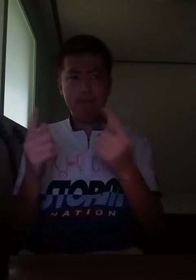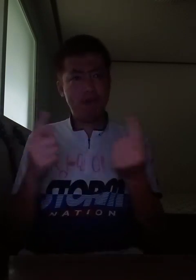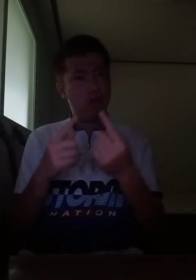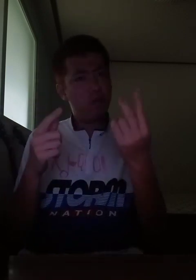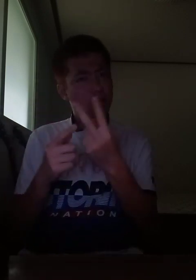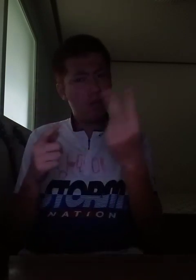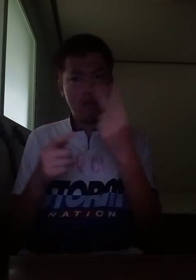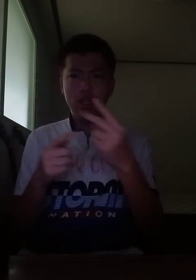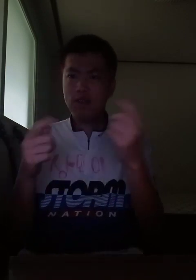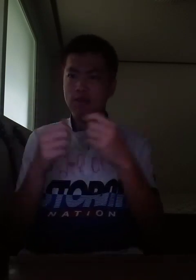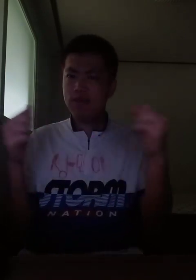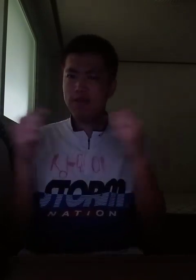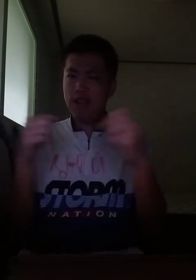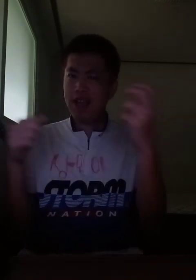20대 여성을 무참히 살해했습니다.